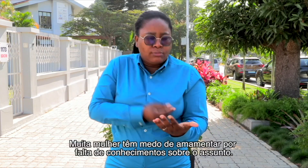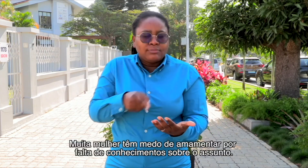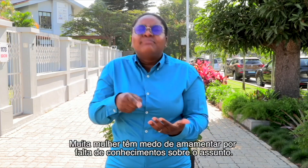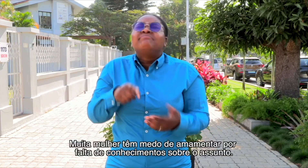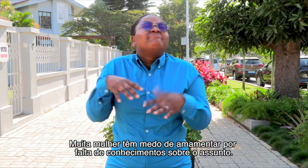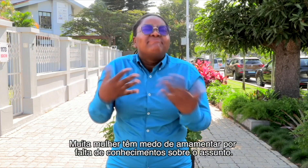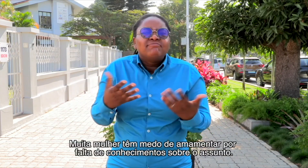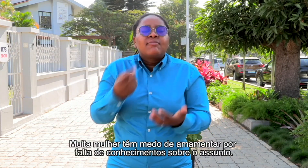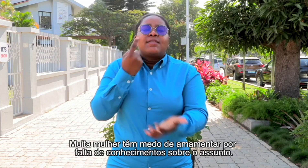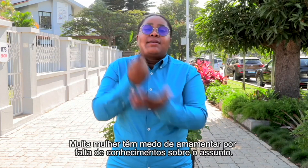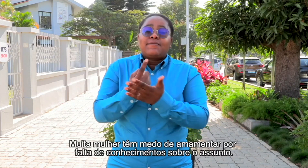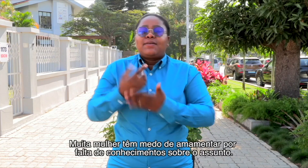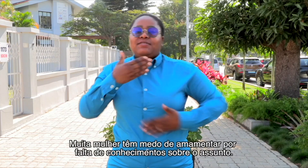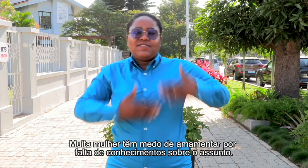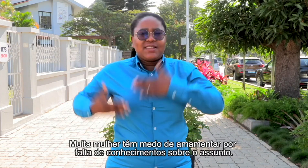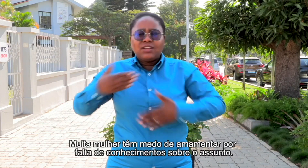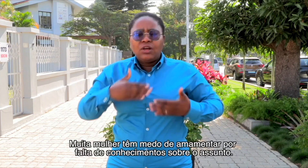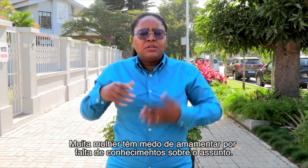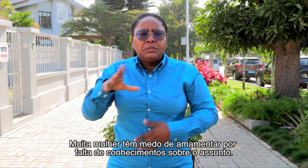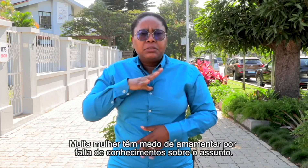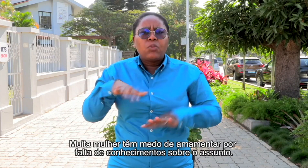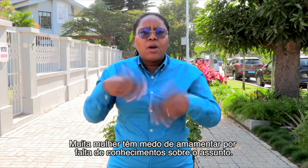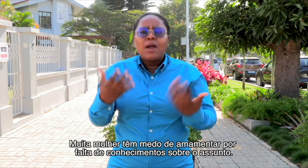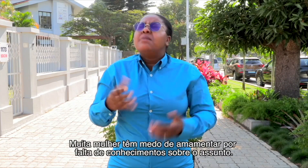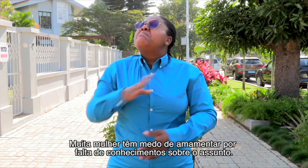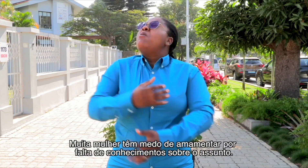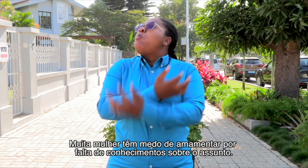mulheres têm medo de amamentar por falta de conhecimento sobre o assunto.